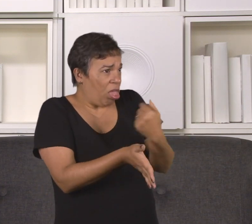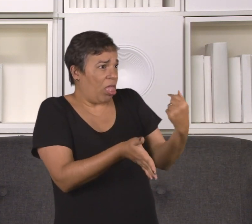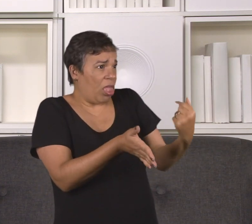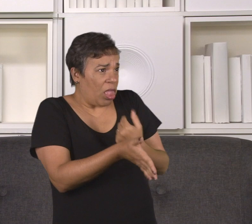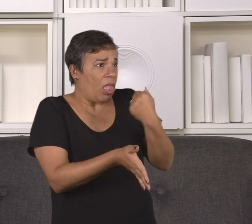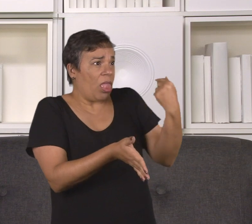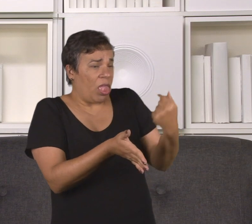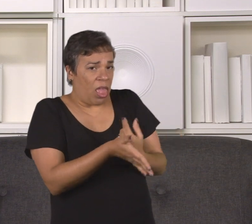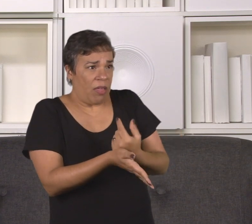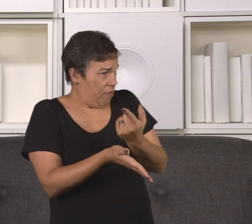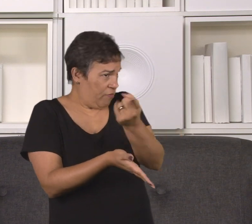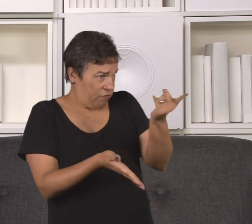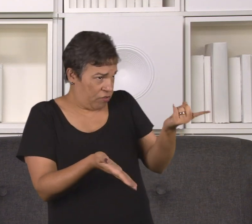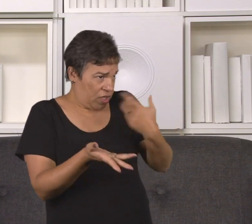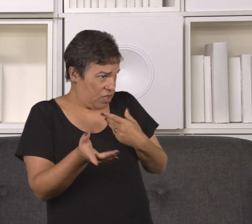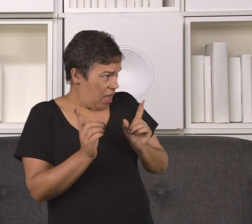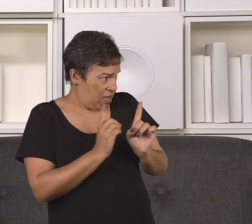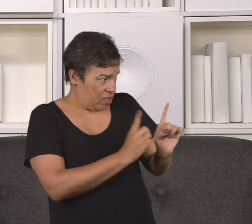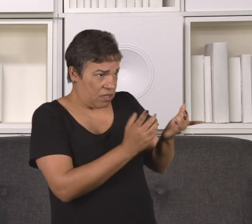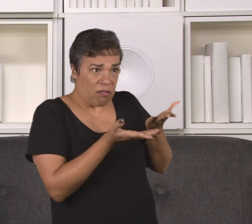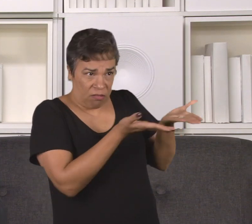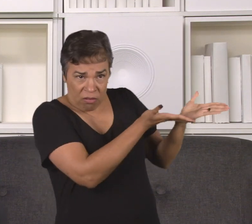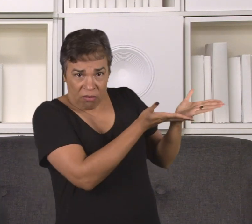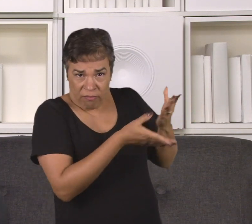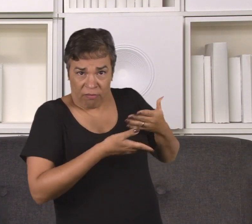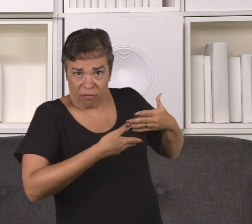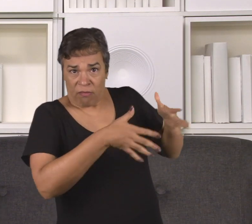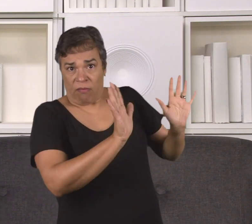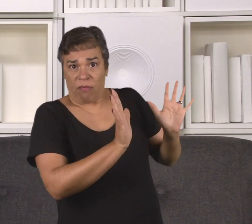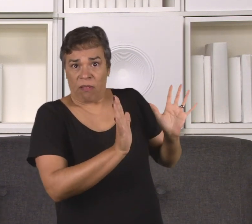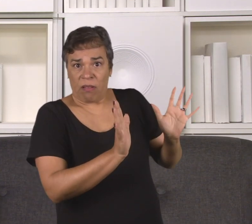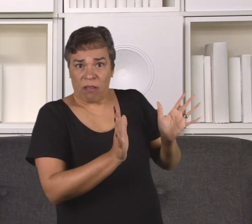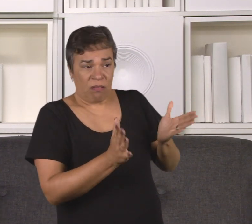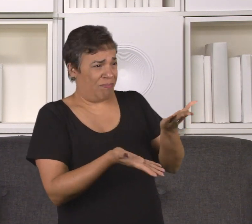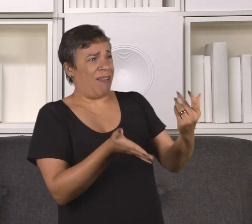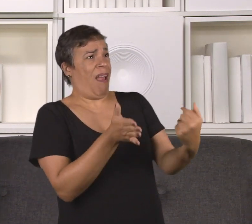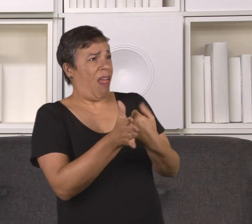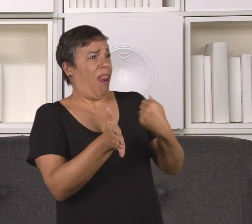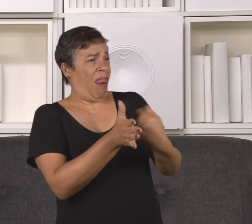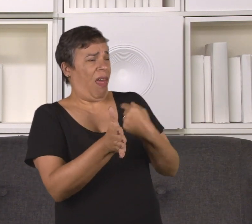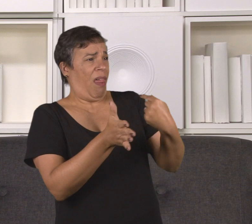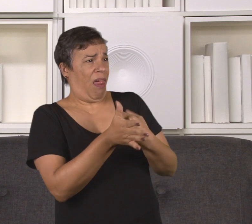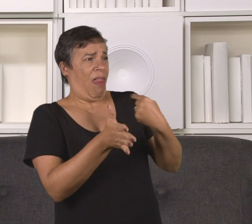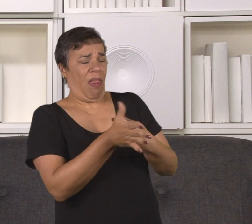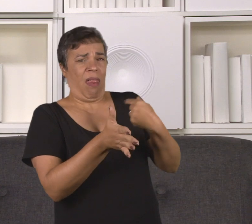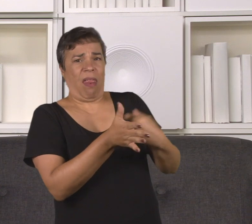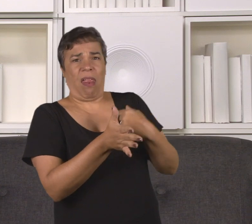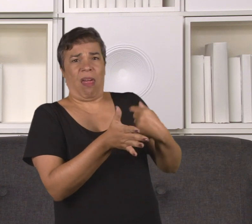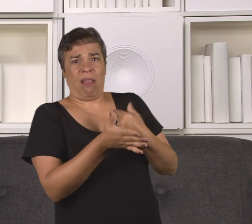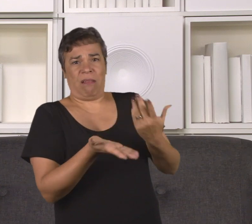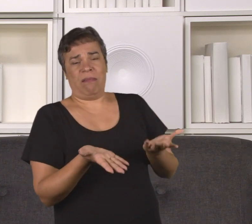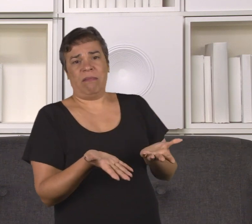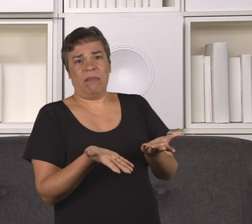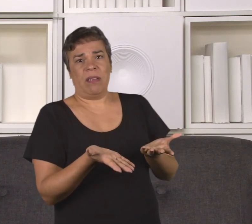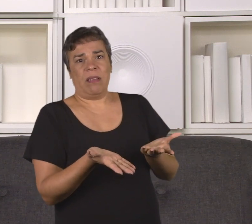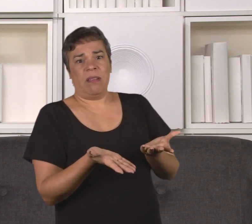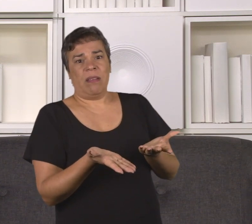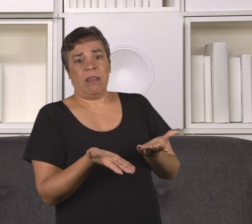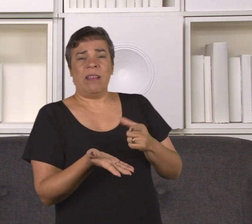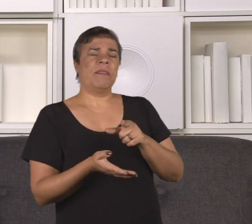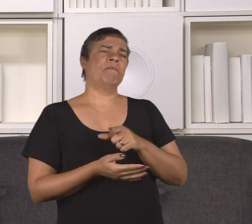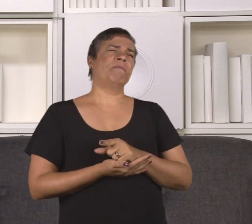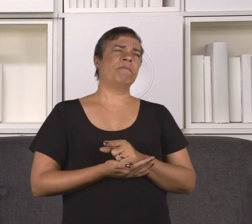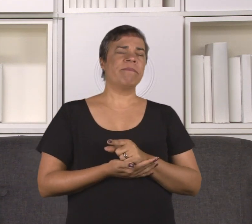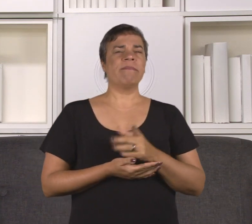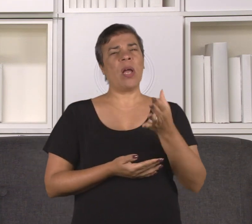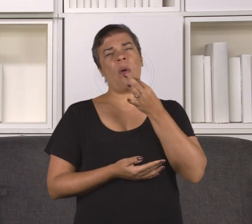vocês também querem ser discípulos dele? O que ele fala é o seguinte, porque vocês estão tão interessados nesse cara que me curou. No fundo,